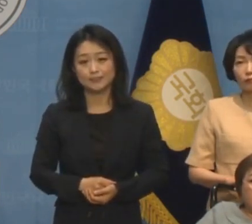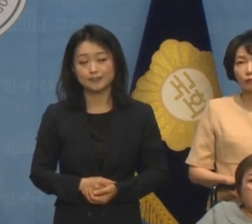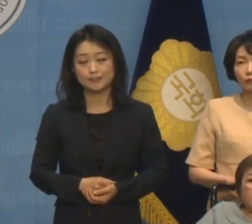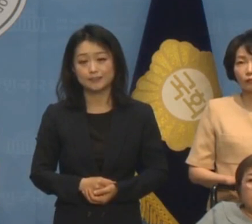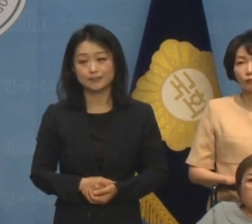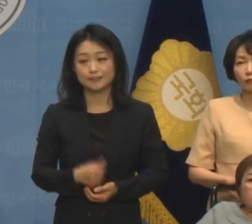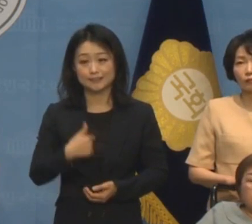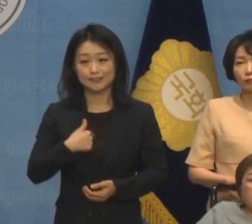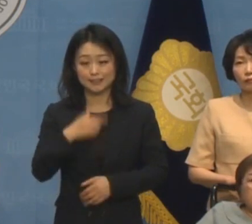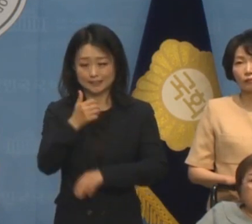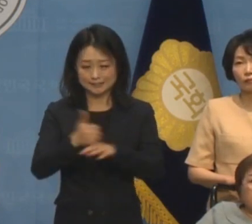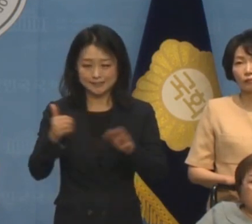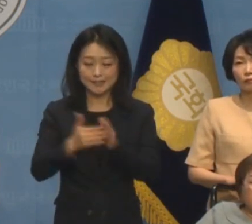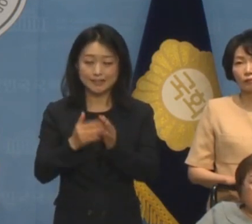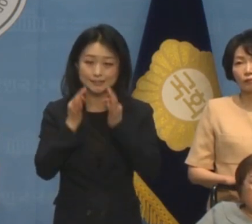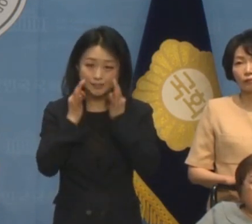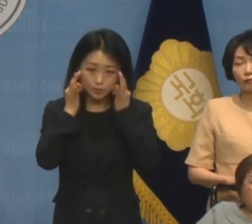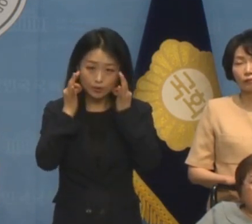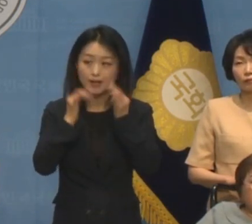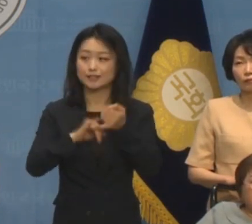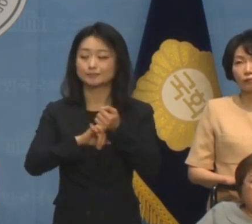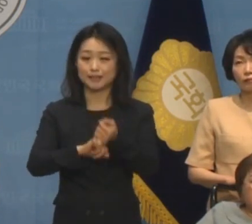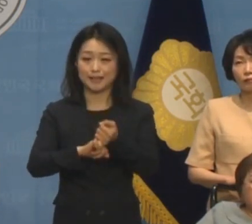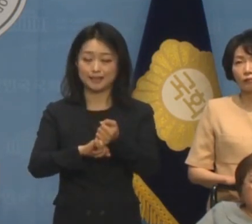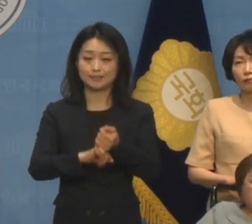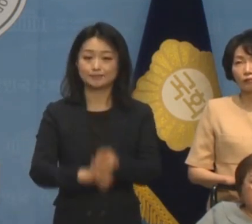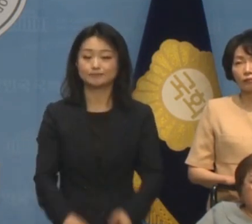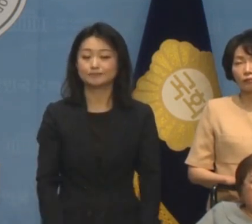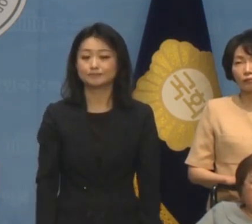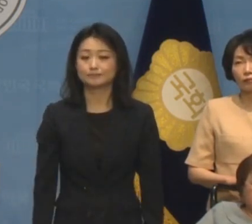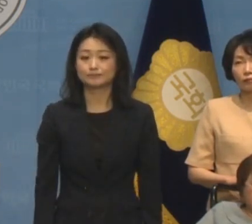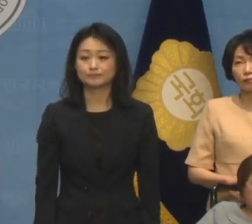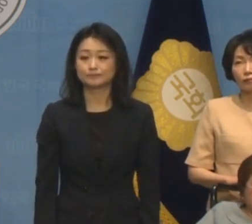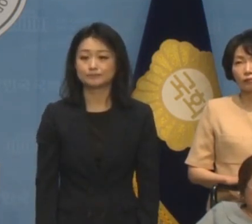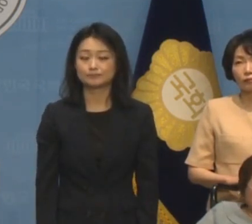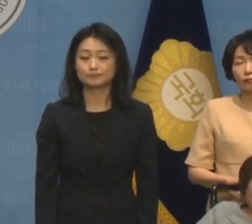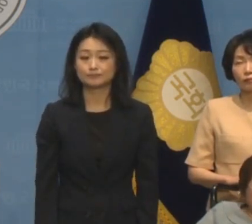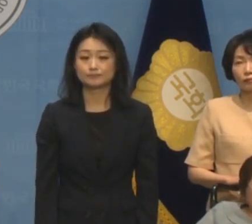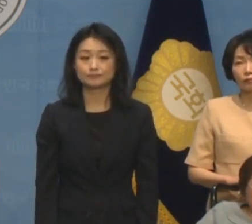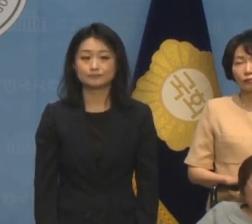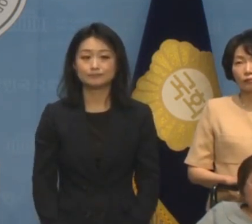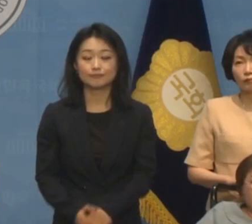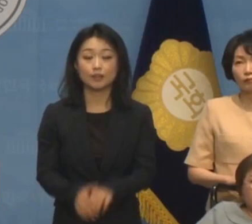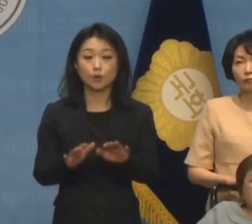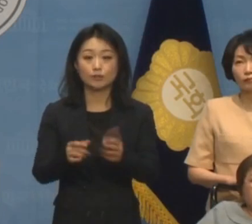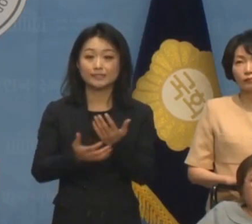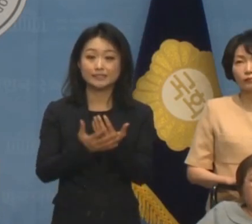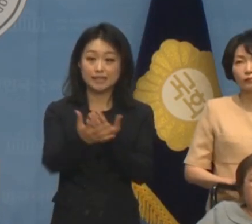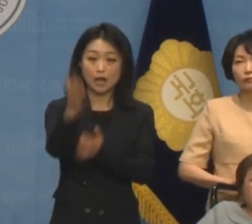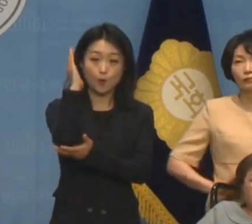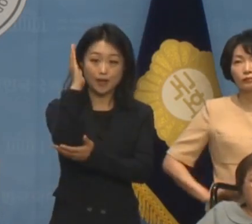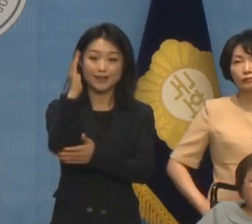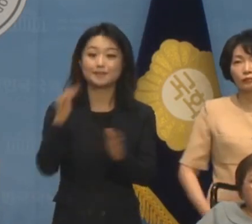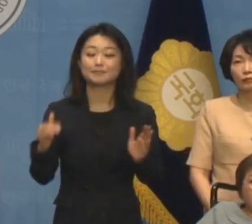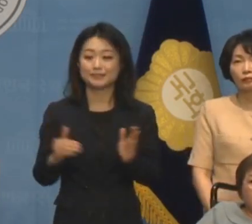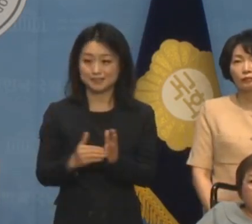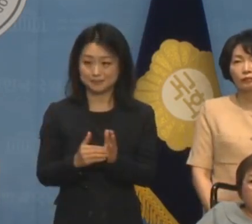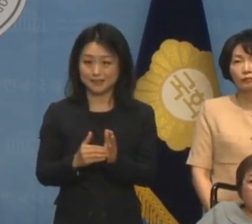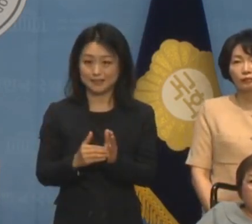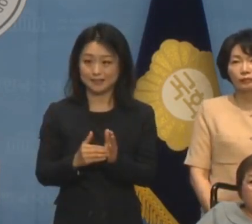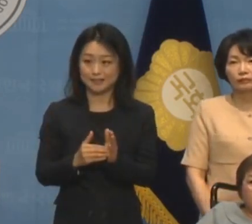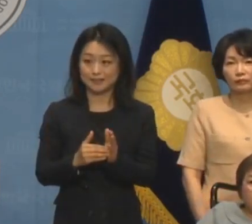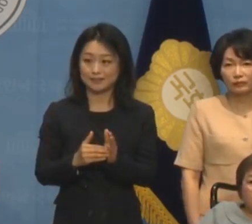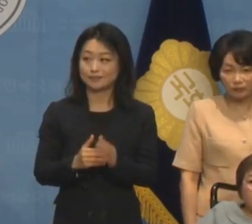함께 하겠습니다. 네, 이상으로 오늘 기자회견 마치겠습니다.